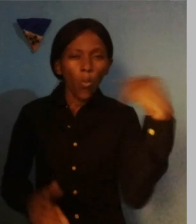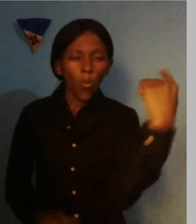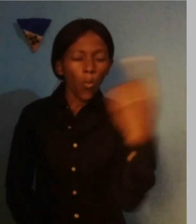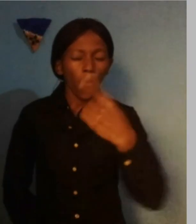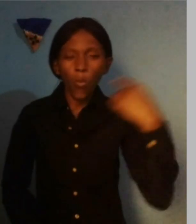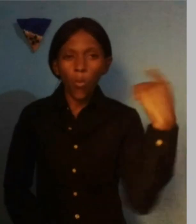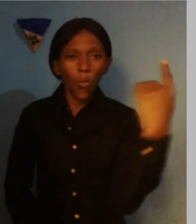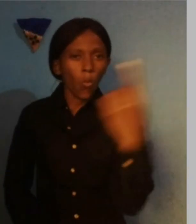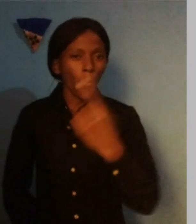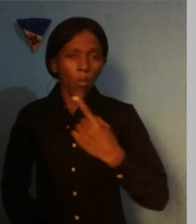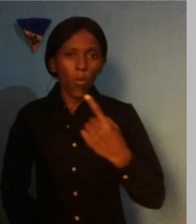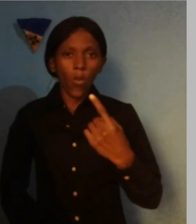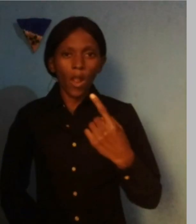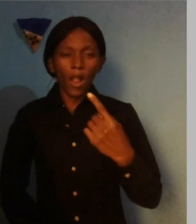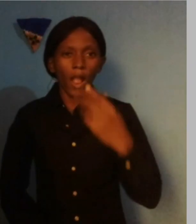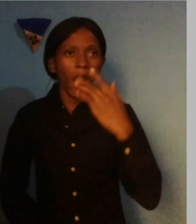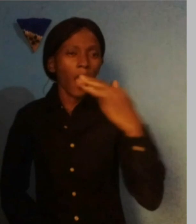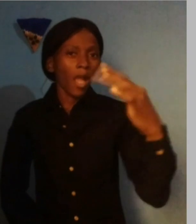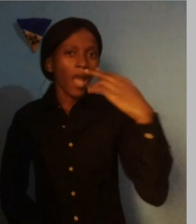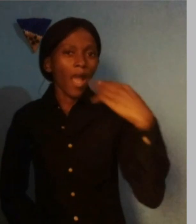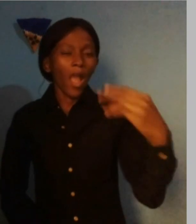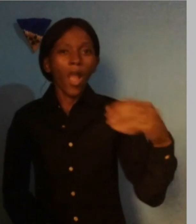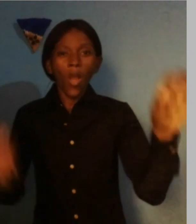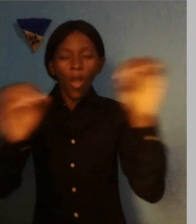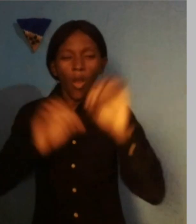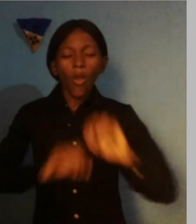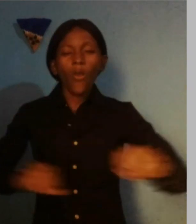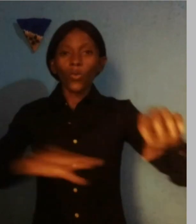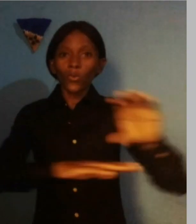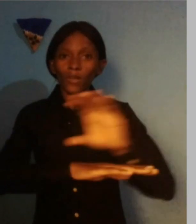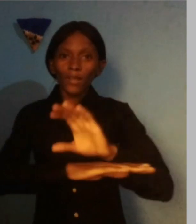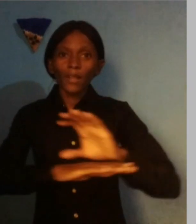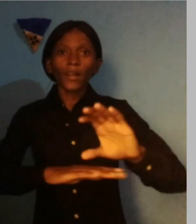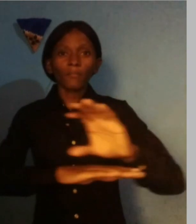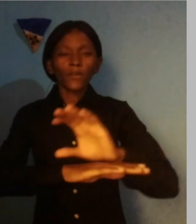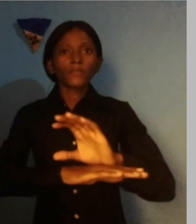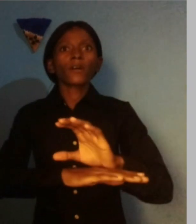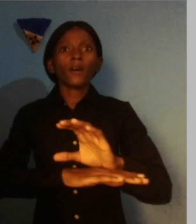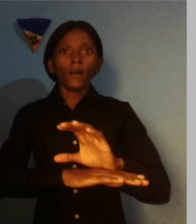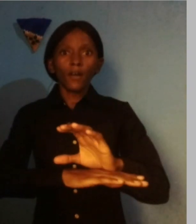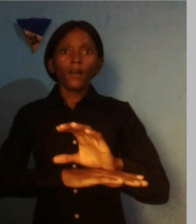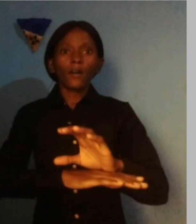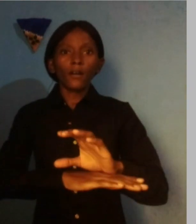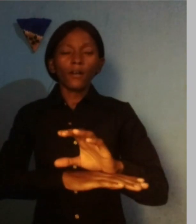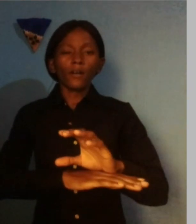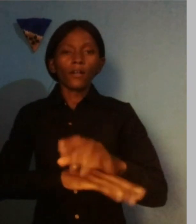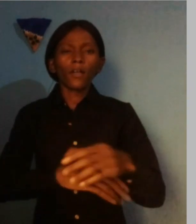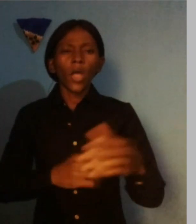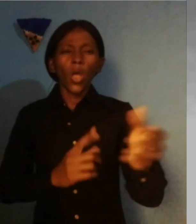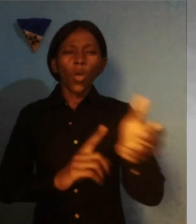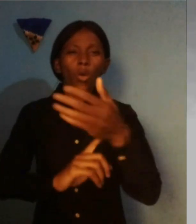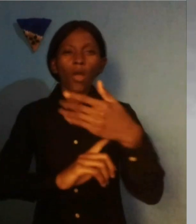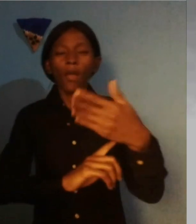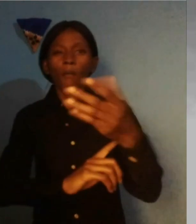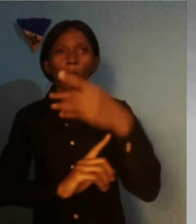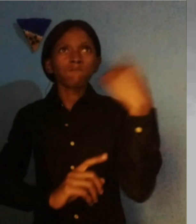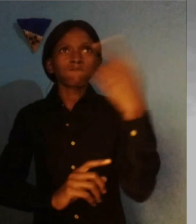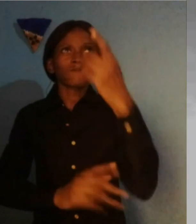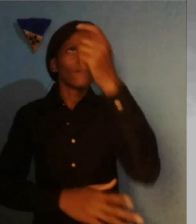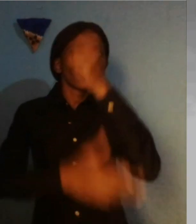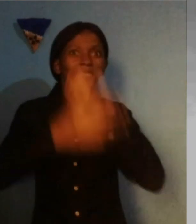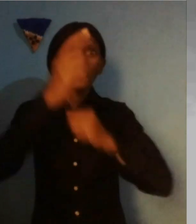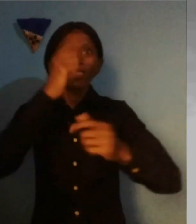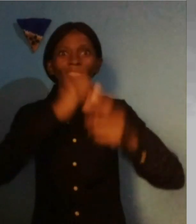Tous les lundis à la Livre des couleurs, on chante l'hymne national. Le drapeau est alors ici pour qu'il